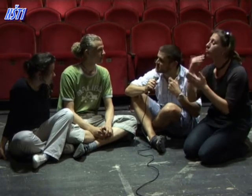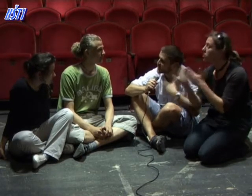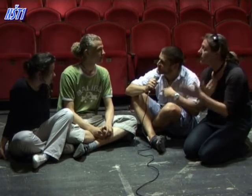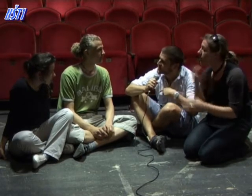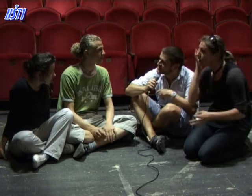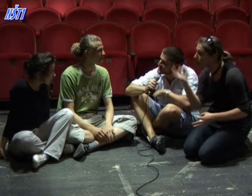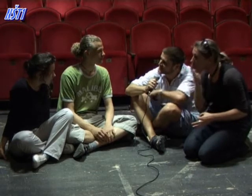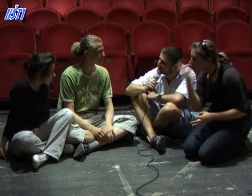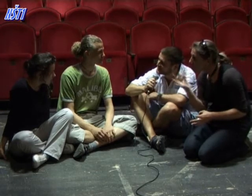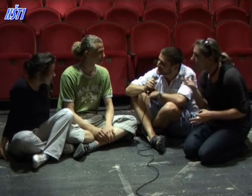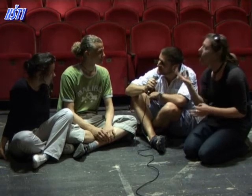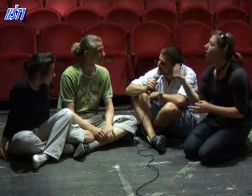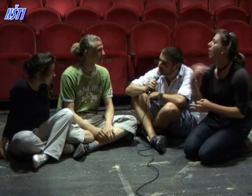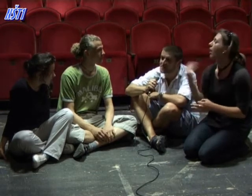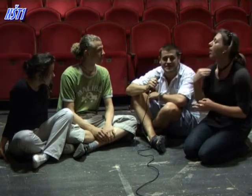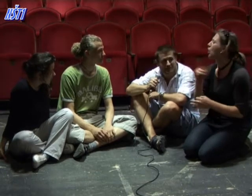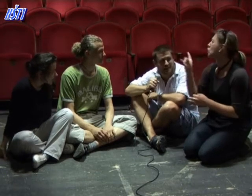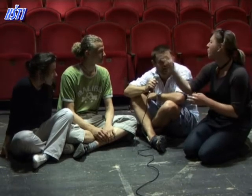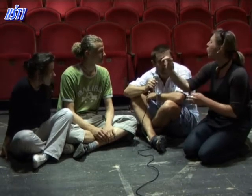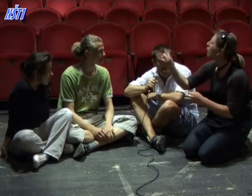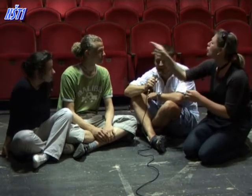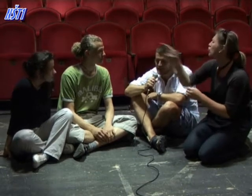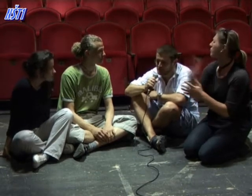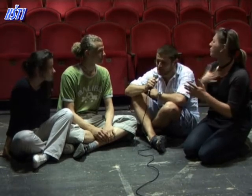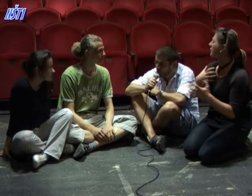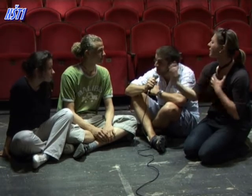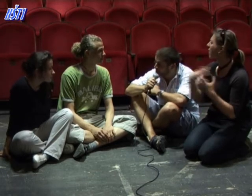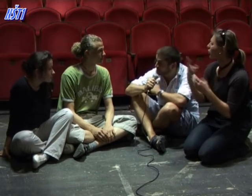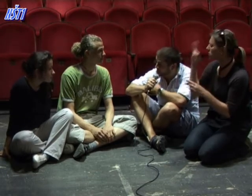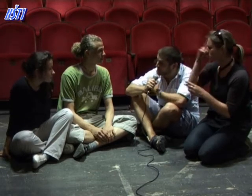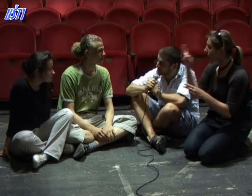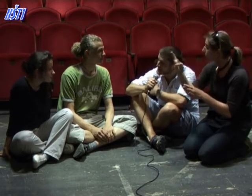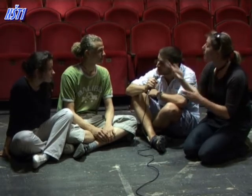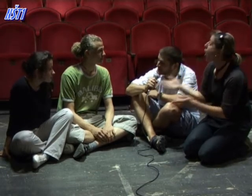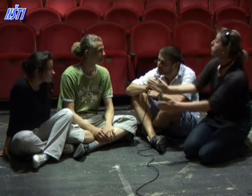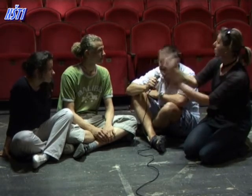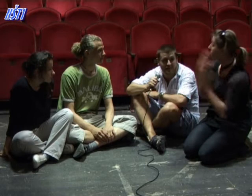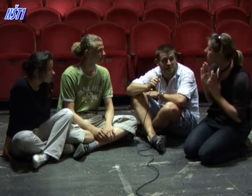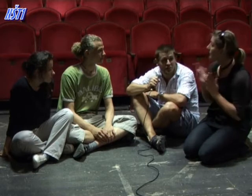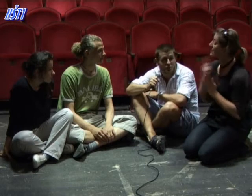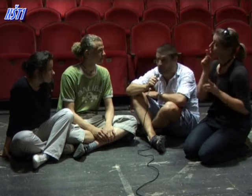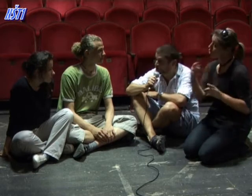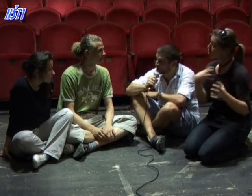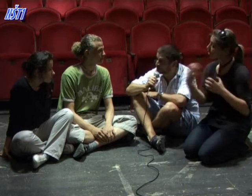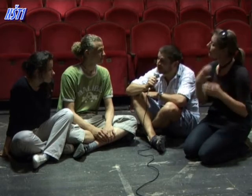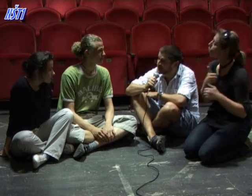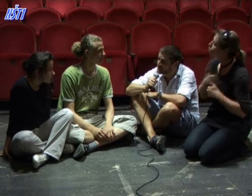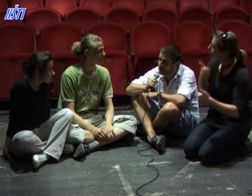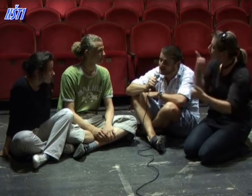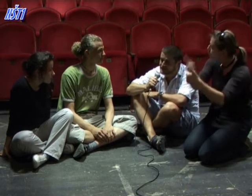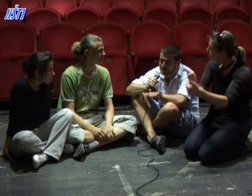Naďa společně s lidmi z divadla požádali o to, jestli by se to představení mohlo